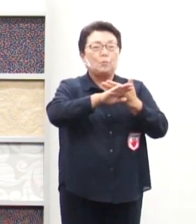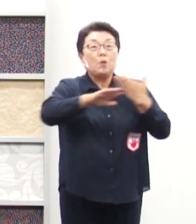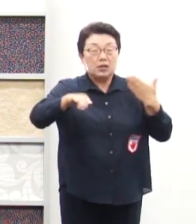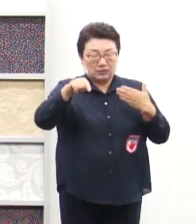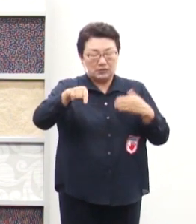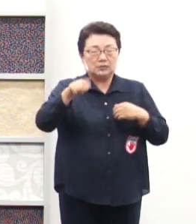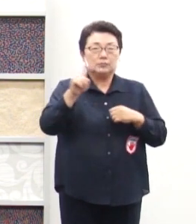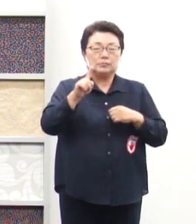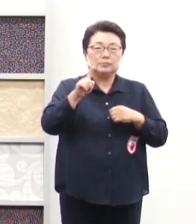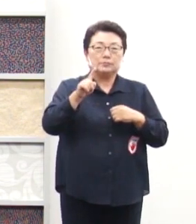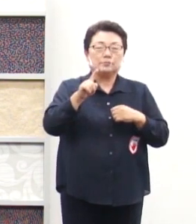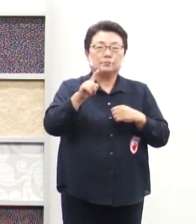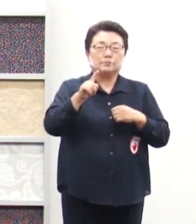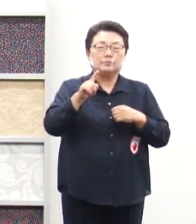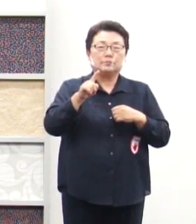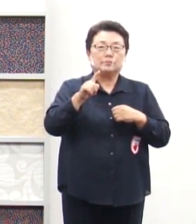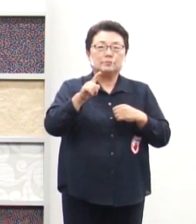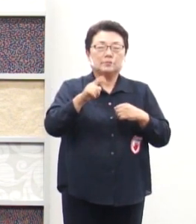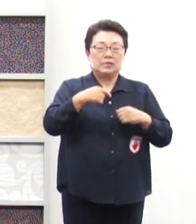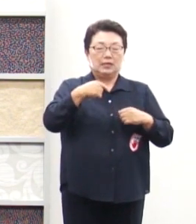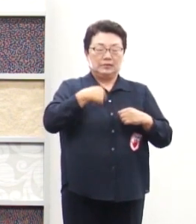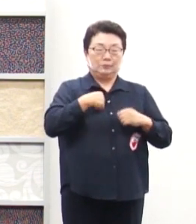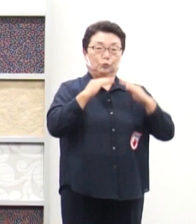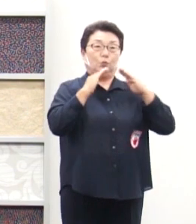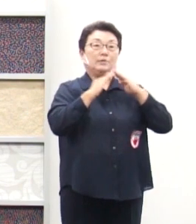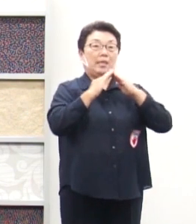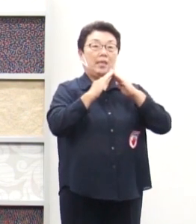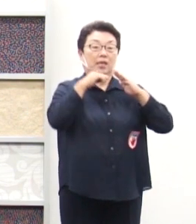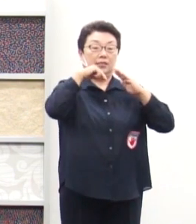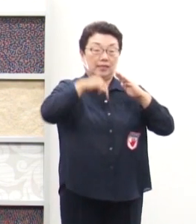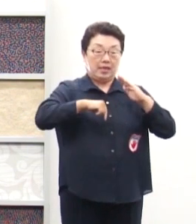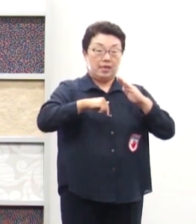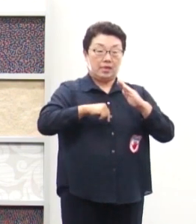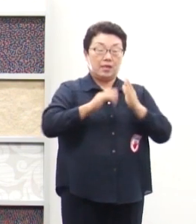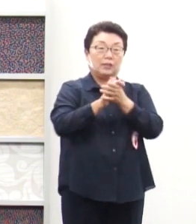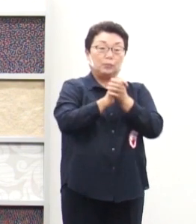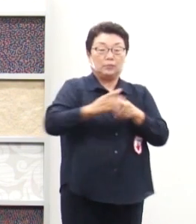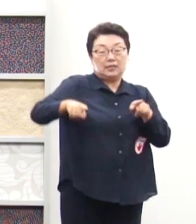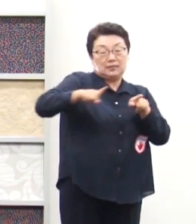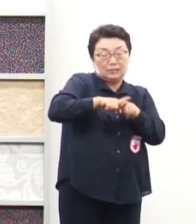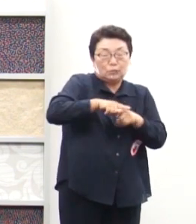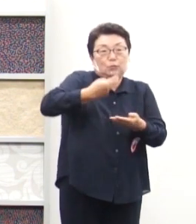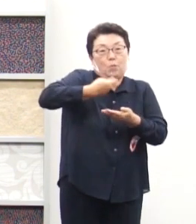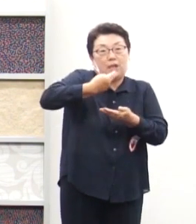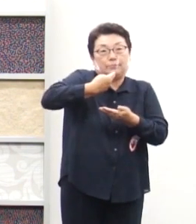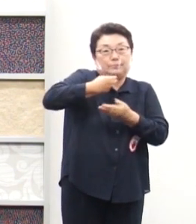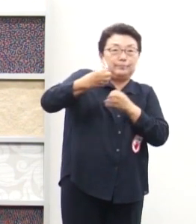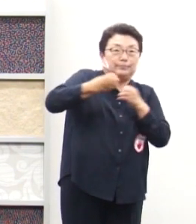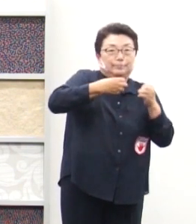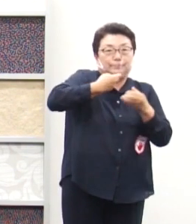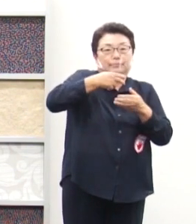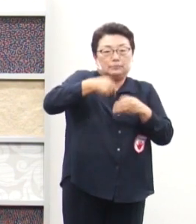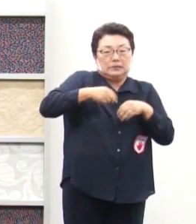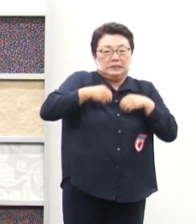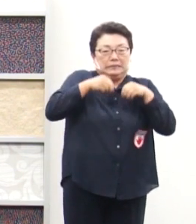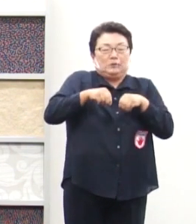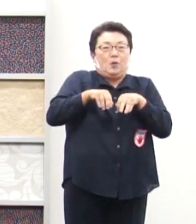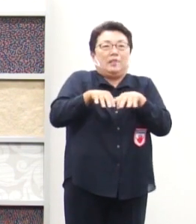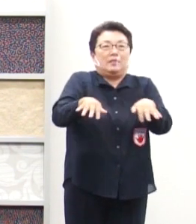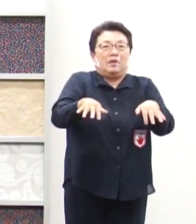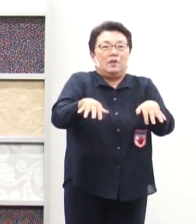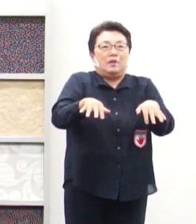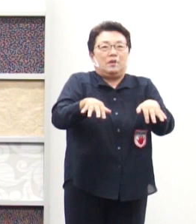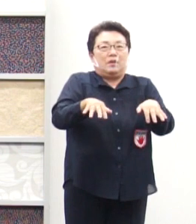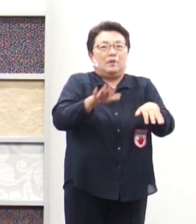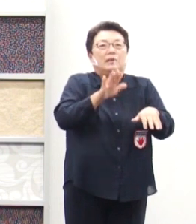ね、例に出しましたように自宅で会食をしたために感染が広がったという例